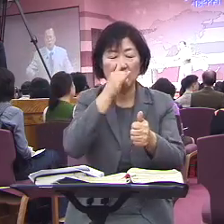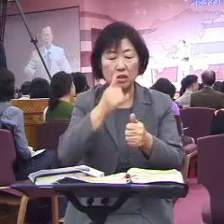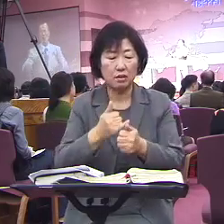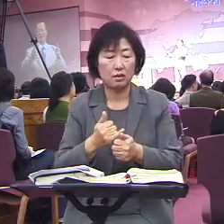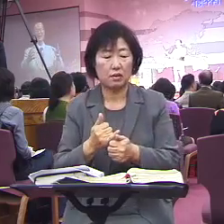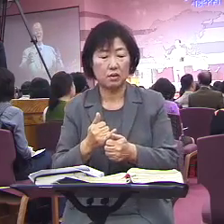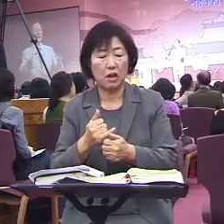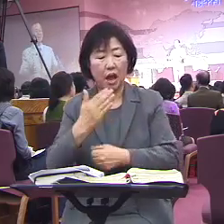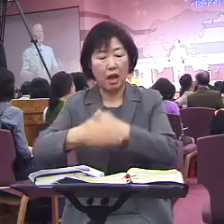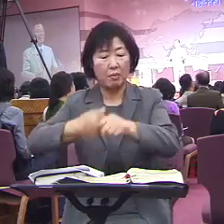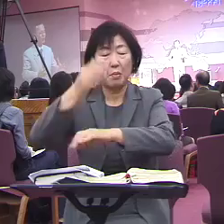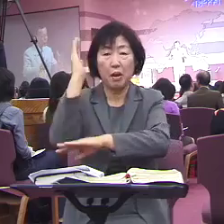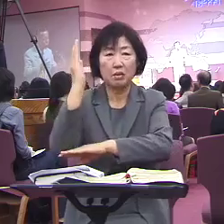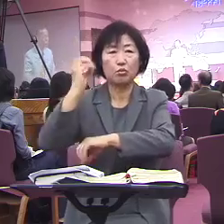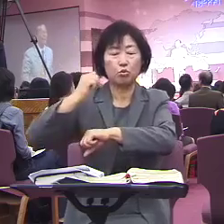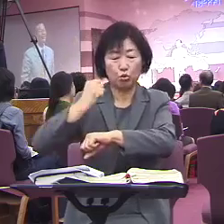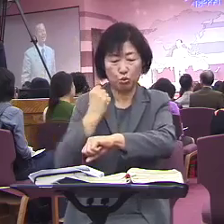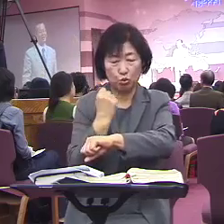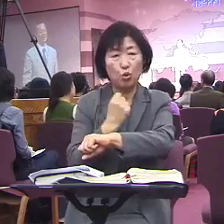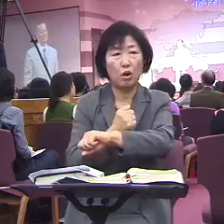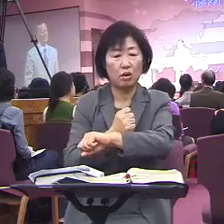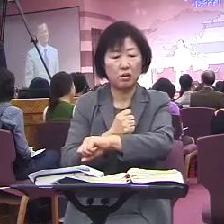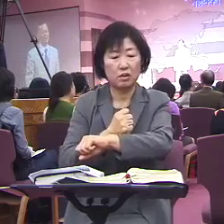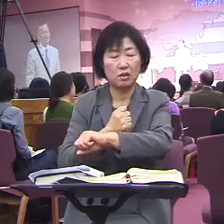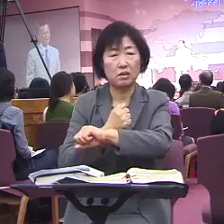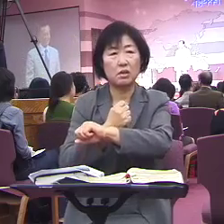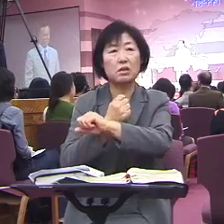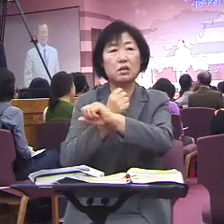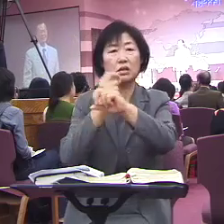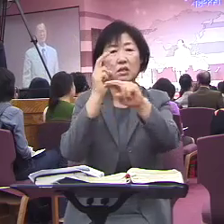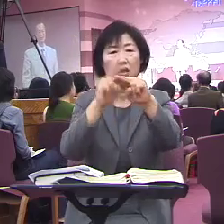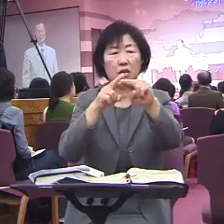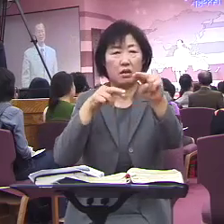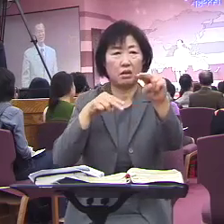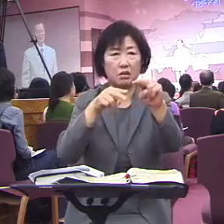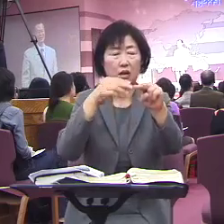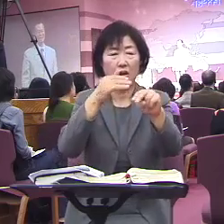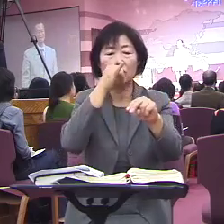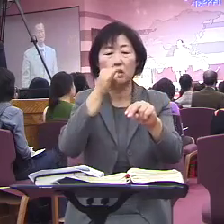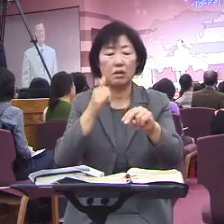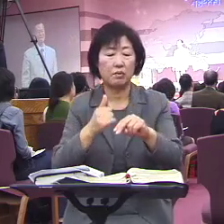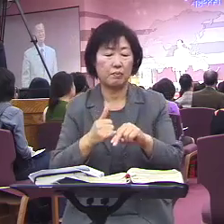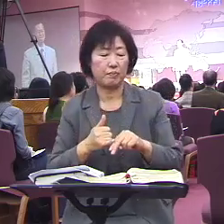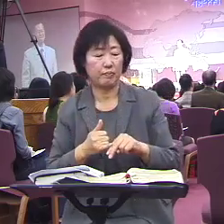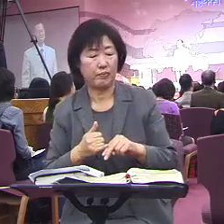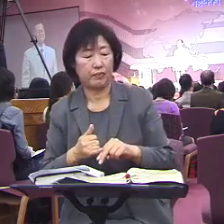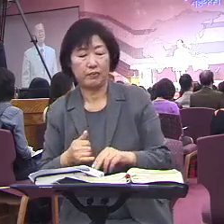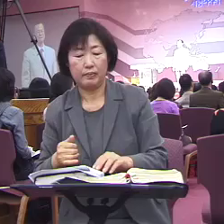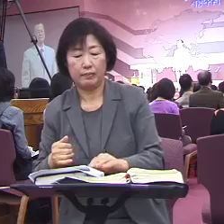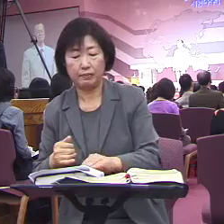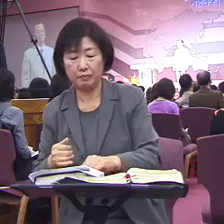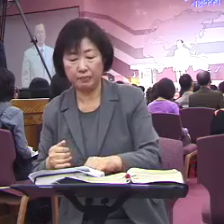말씀을 순종하는, 하나님의 계명을 순종하는 자리까지 갈 수가 있는 것입니다.